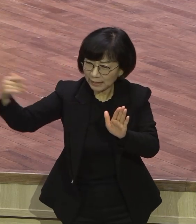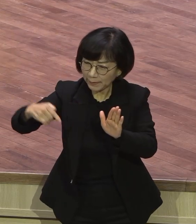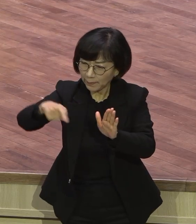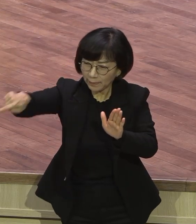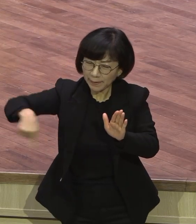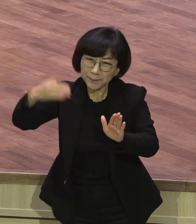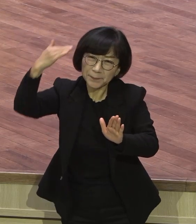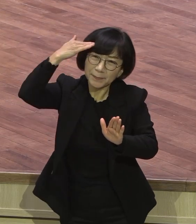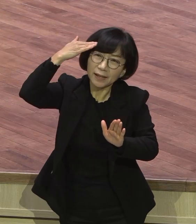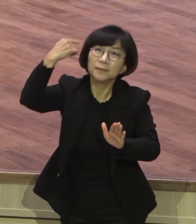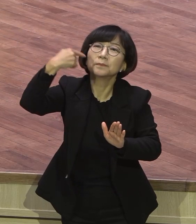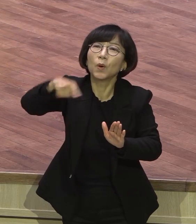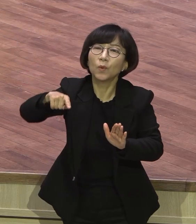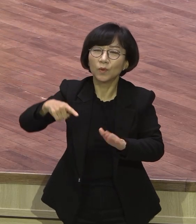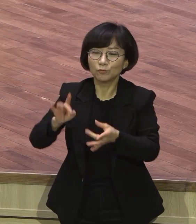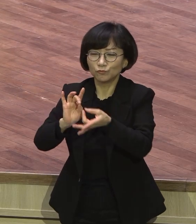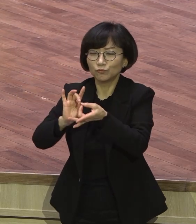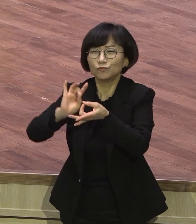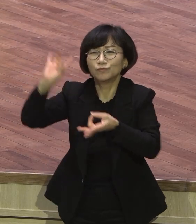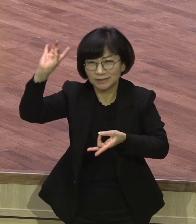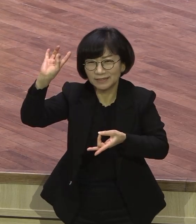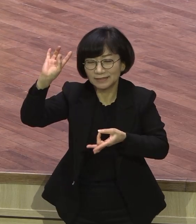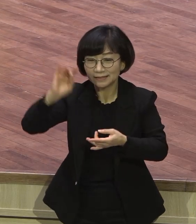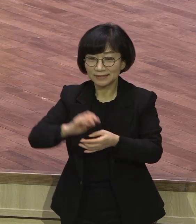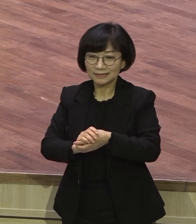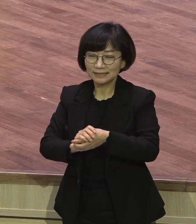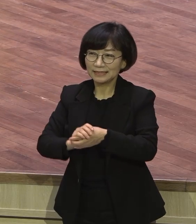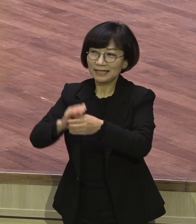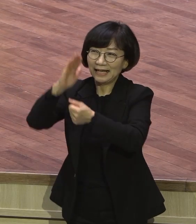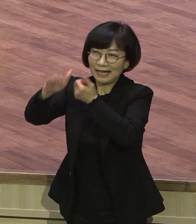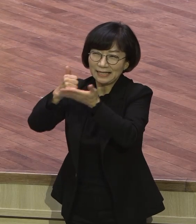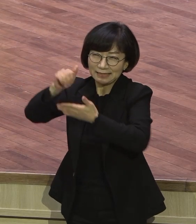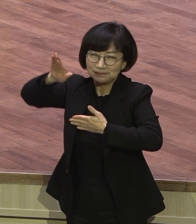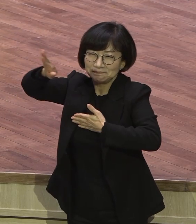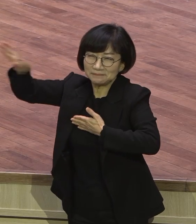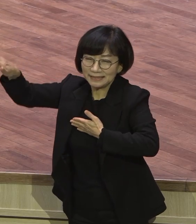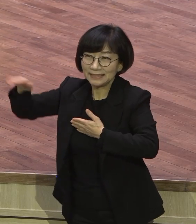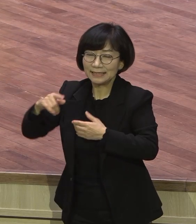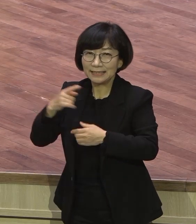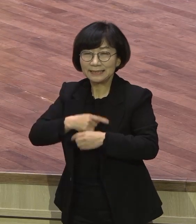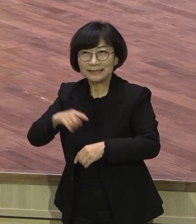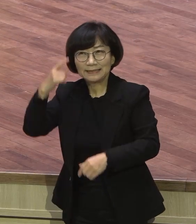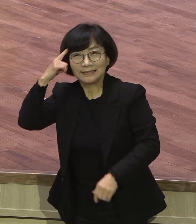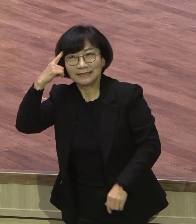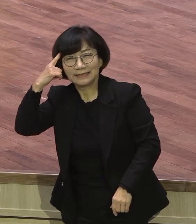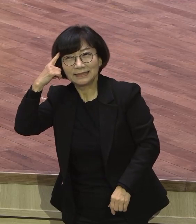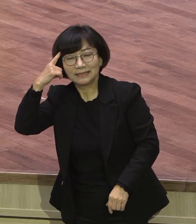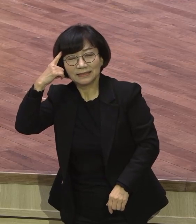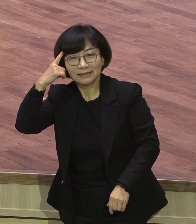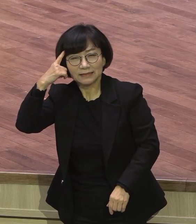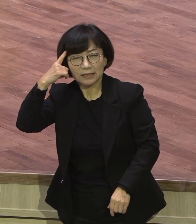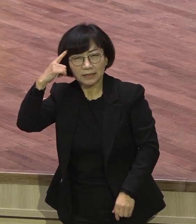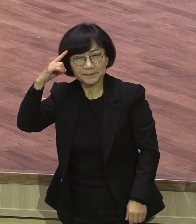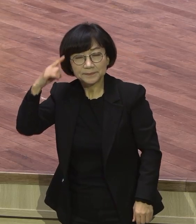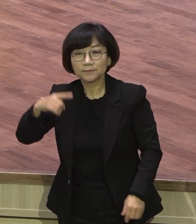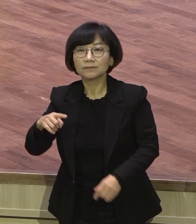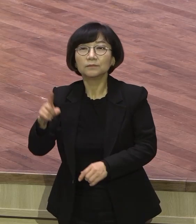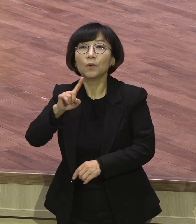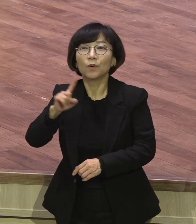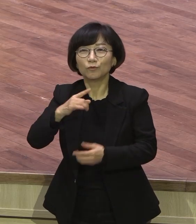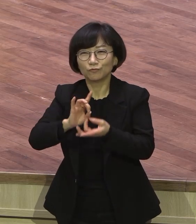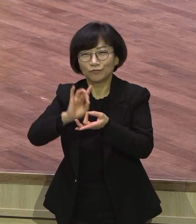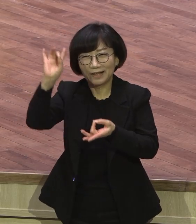예배하는 데서 방해되는 거예요. 하나님보다 더 생각하는 거예요. 그게 우상이에요. 그게 물결이 될 수